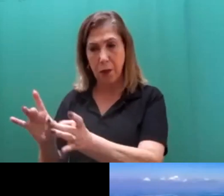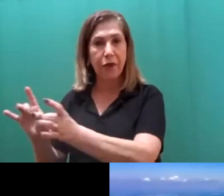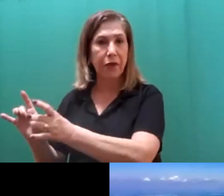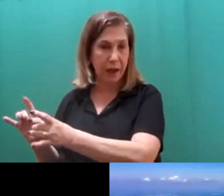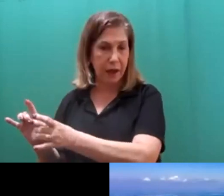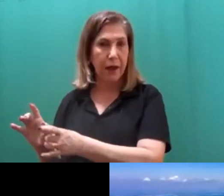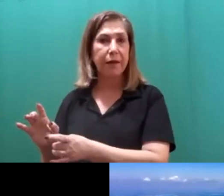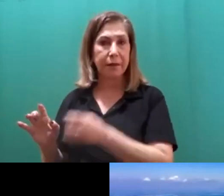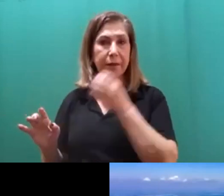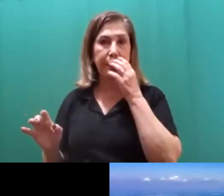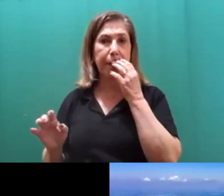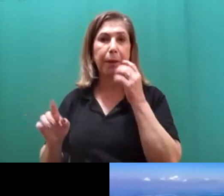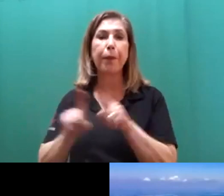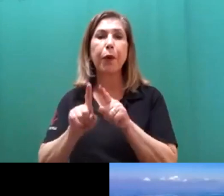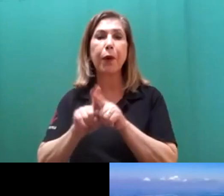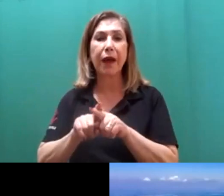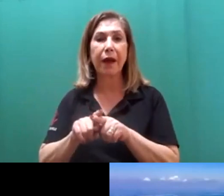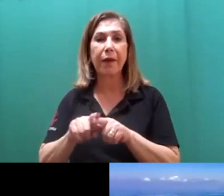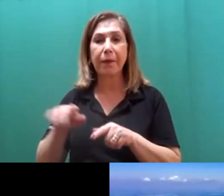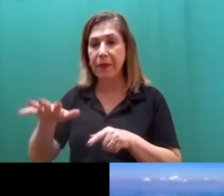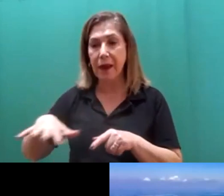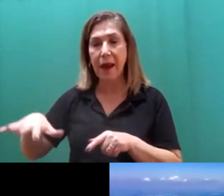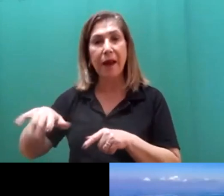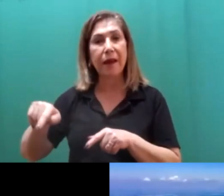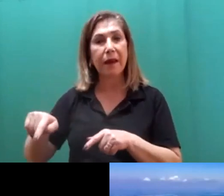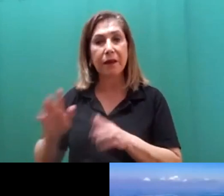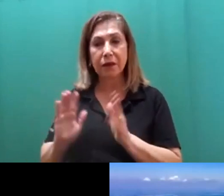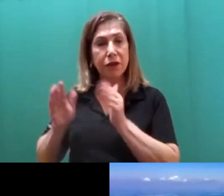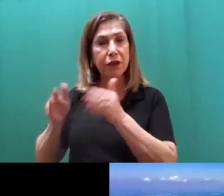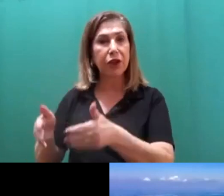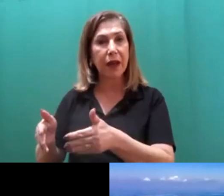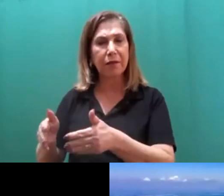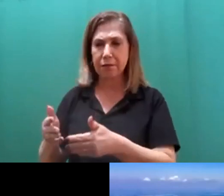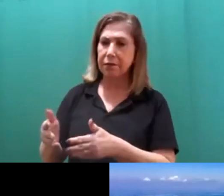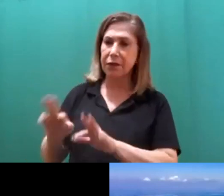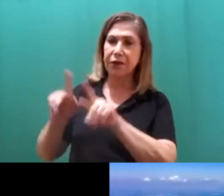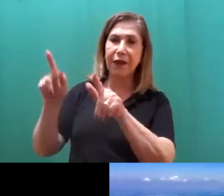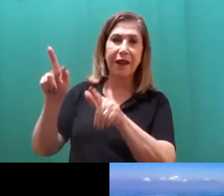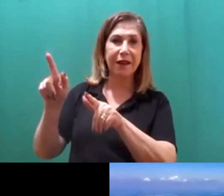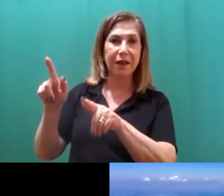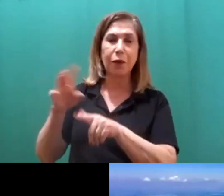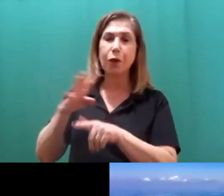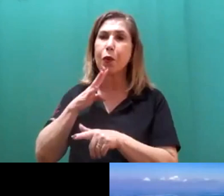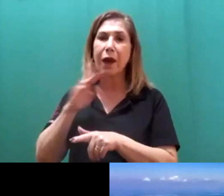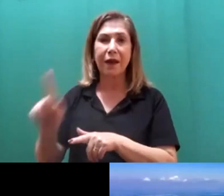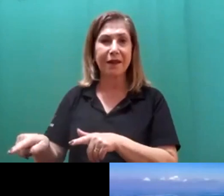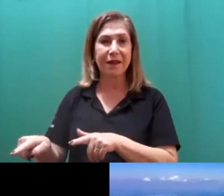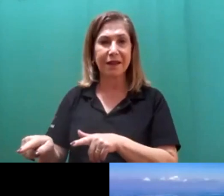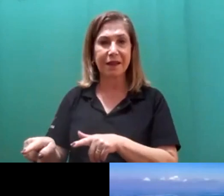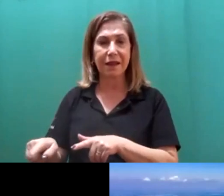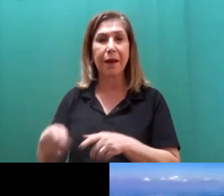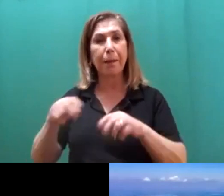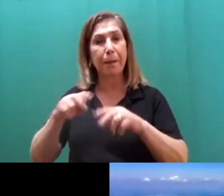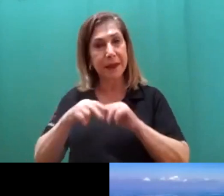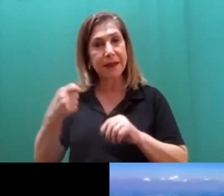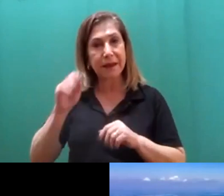local, porque são mercados onde, para quem chega, é muito diferente, são realidades muito diferentes. E aí, sim, se a gente entender, de fato,